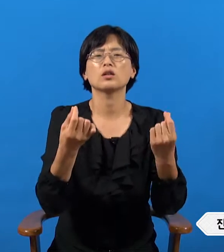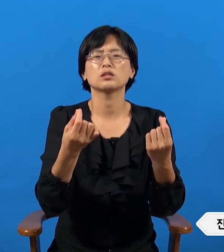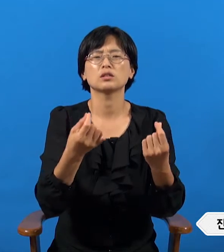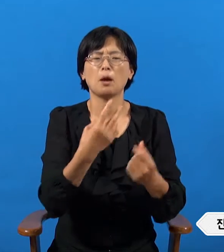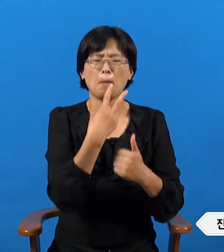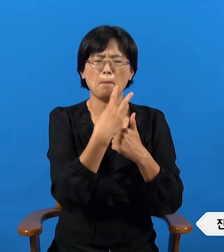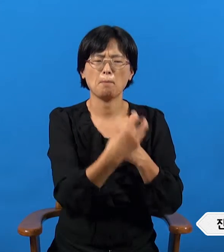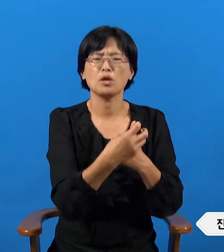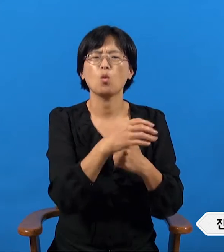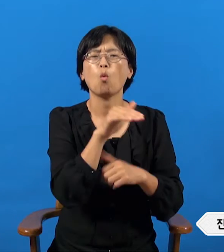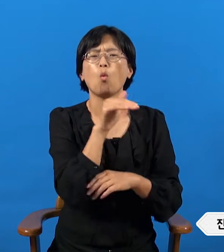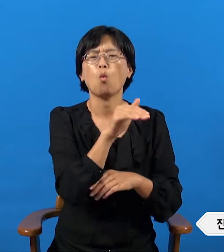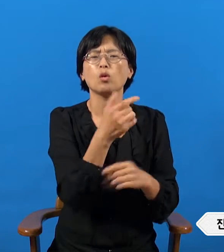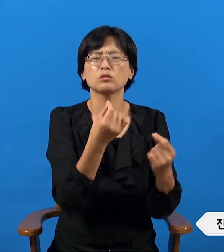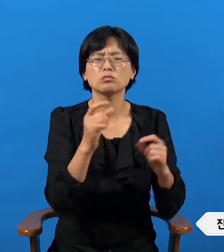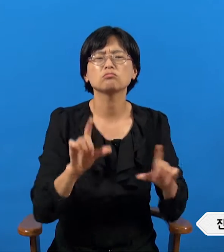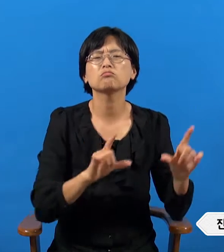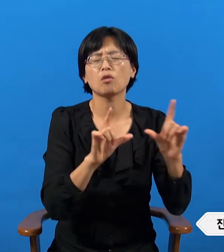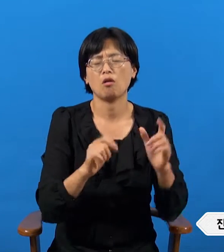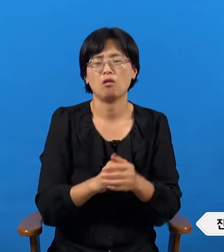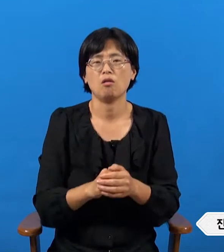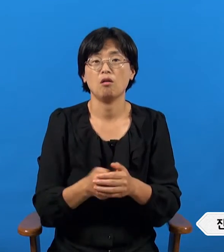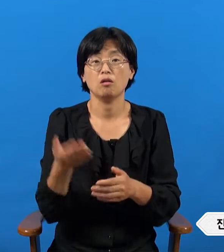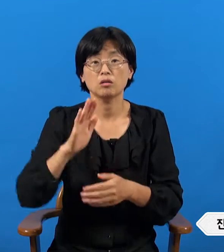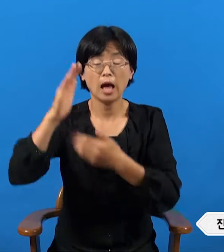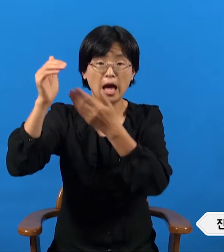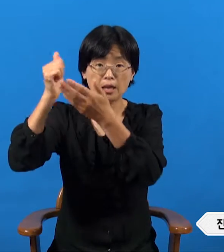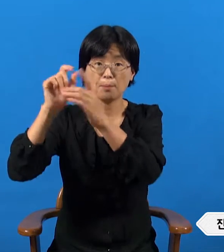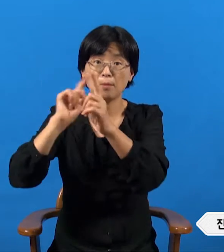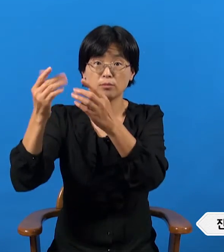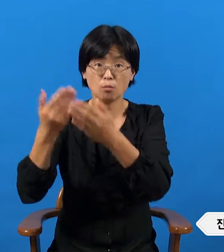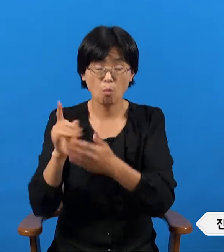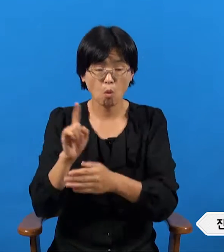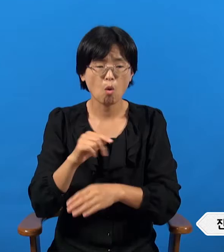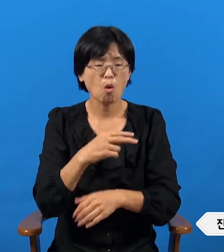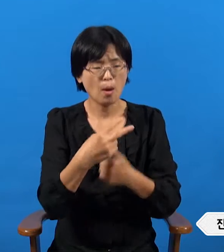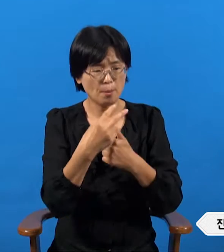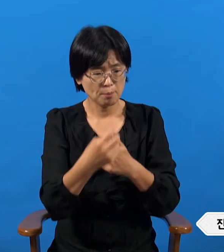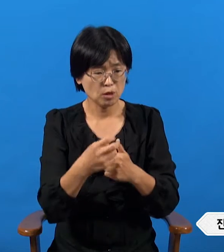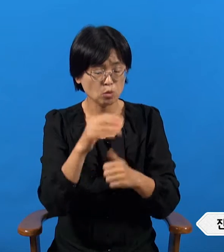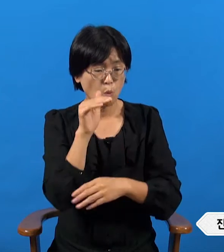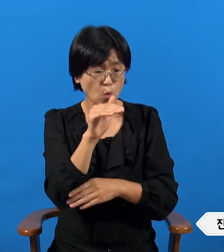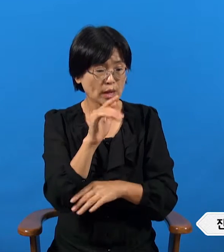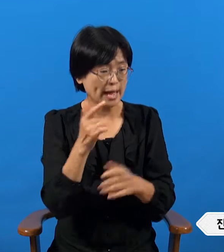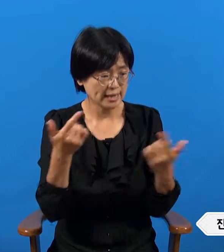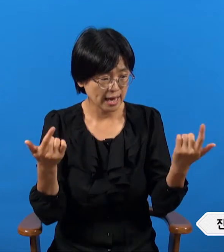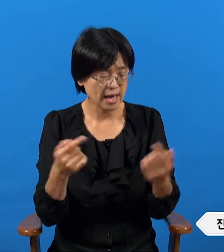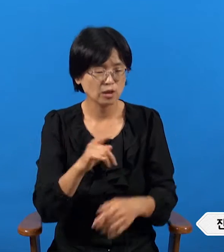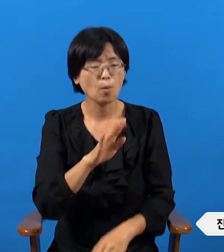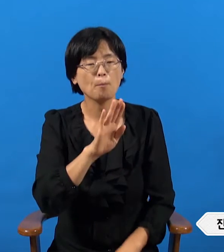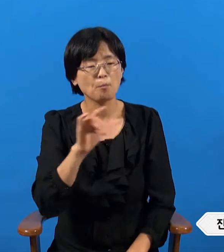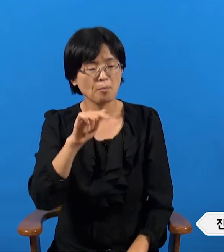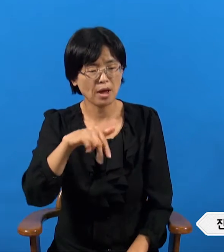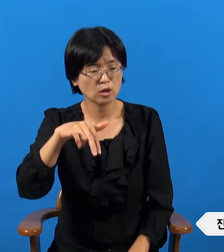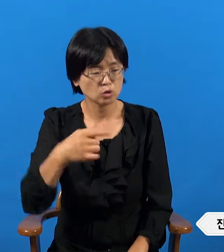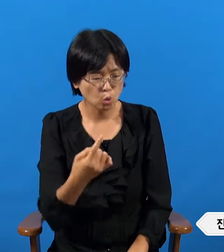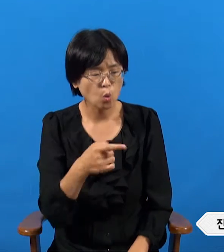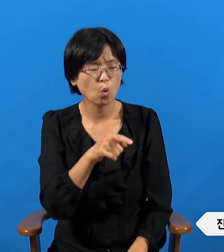살고 있습니다. 하나님 우리에게 말씀합니다. 넌 미운 오리가 아니야. 넌 백조야.